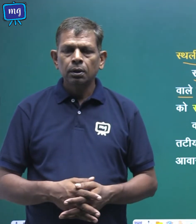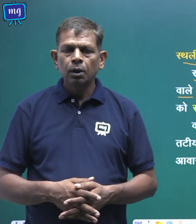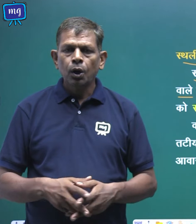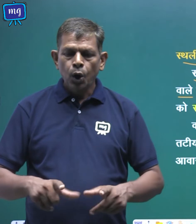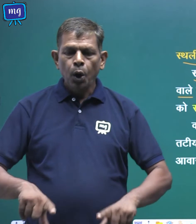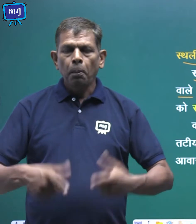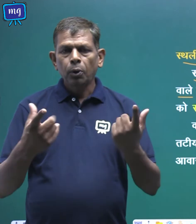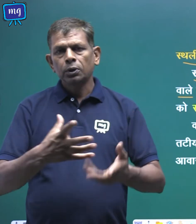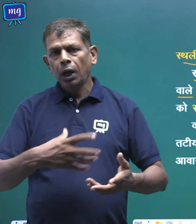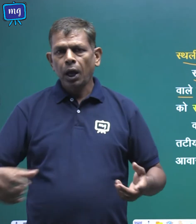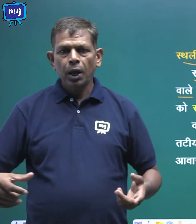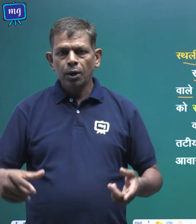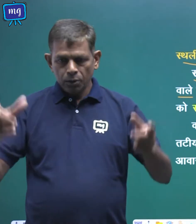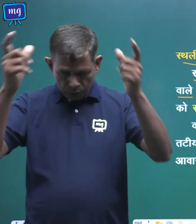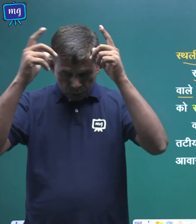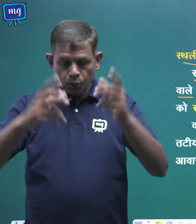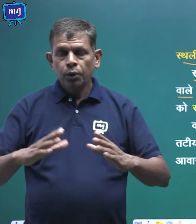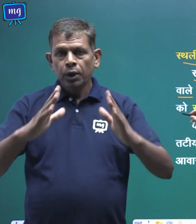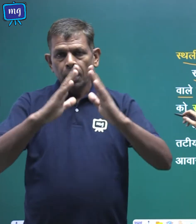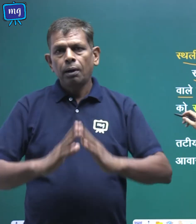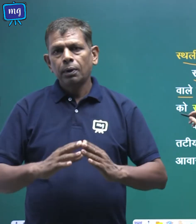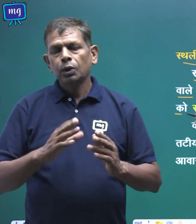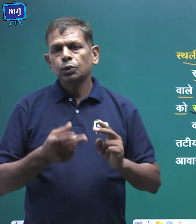पौधों एवं जंतुओं के आवास को